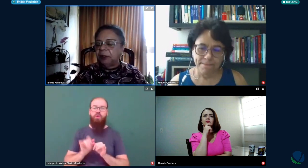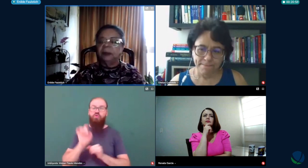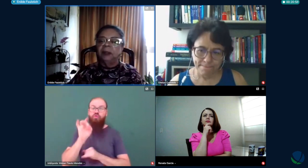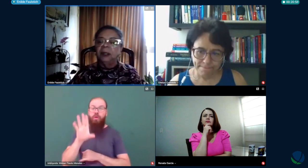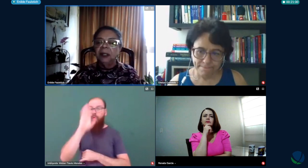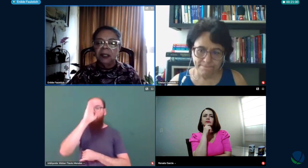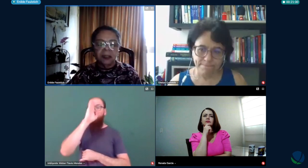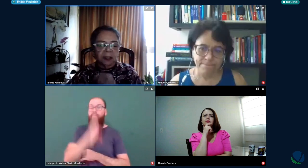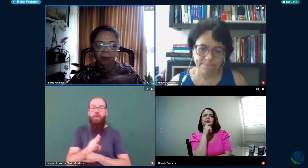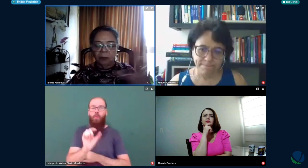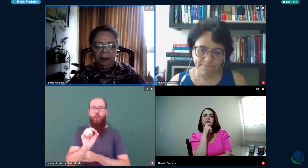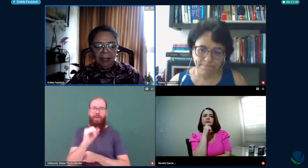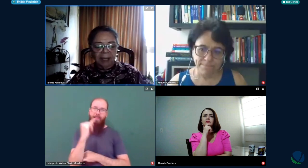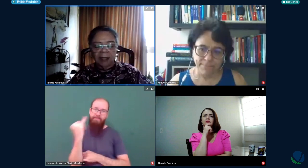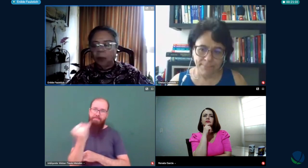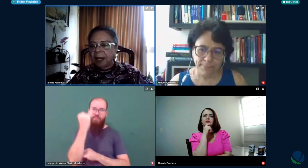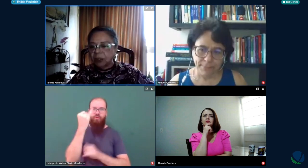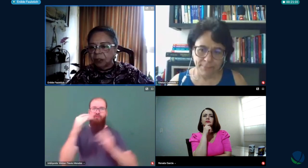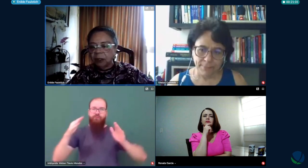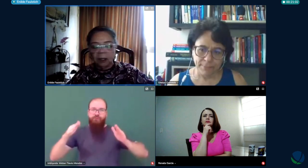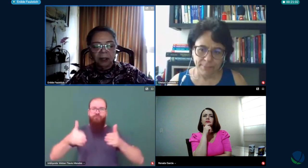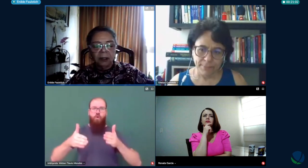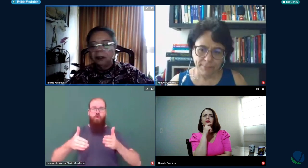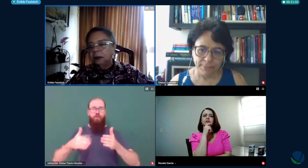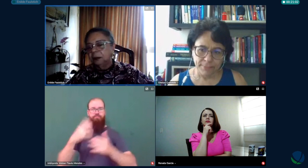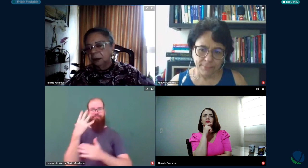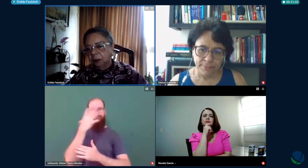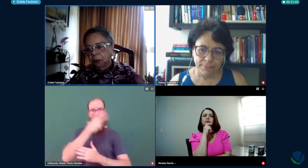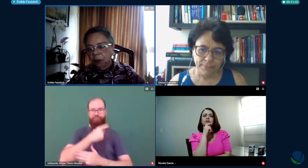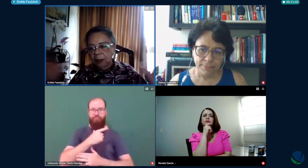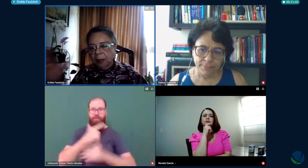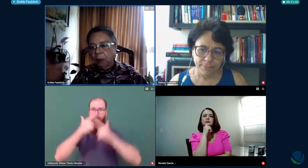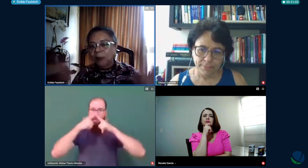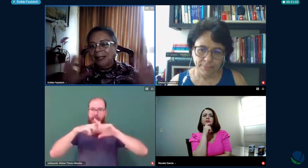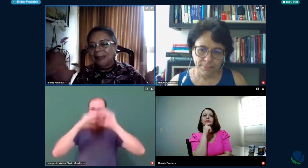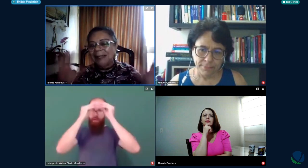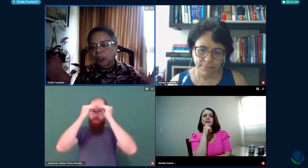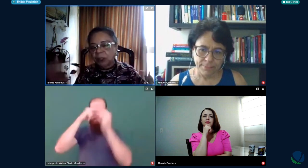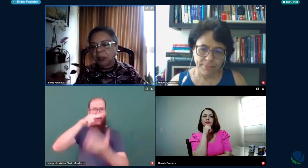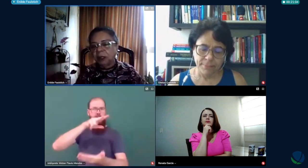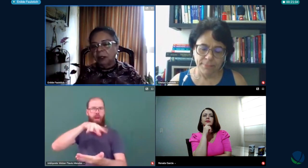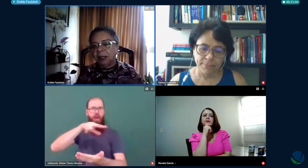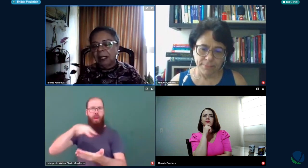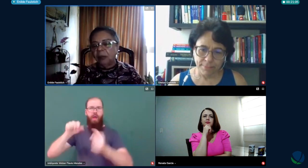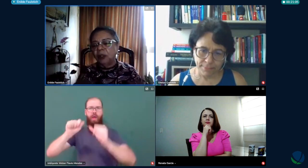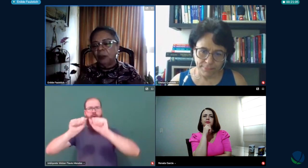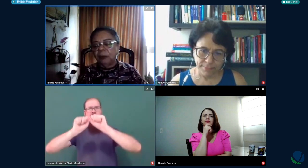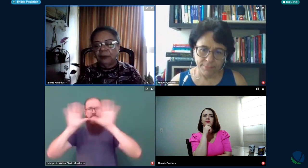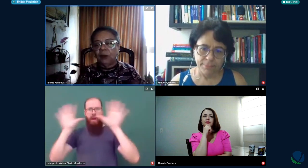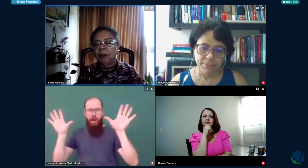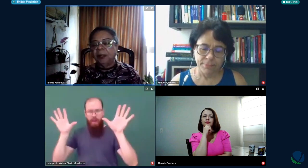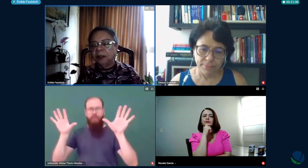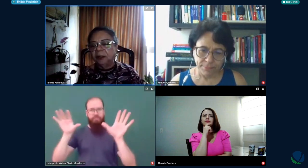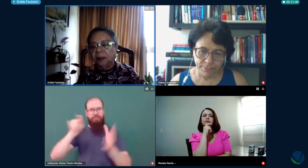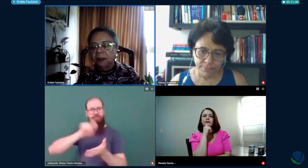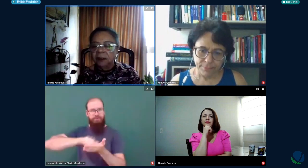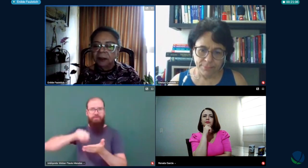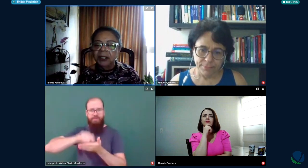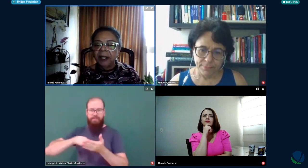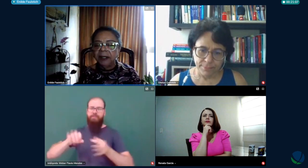ficar bonito. E dizendo com a linguagem, ou com a modalidade escrita da língua de uma forma